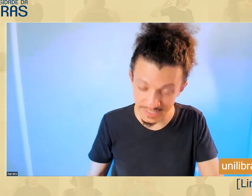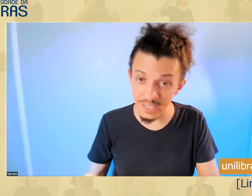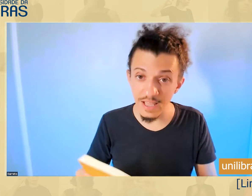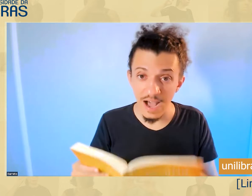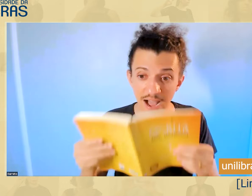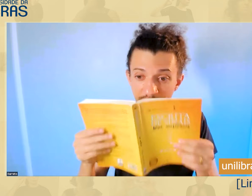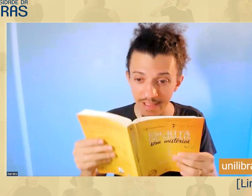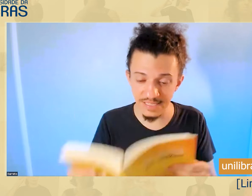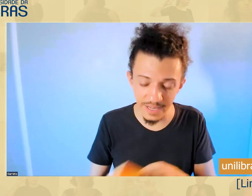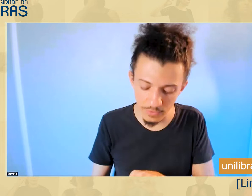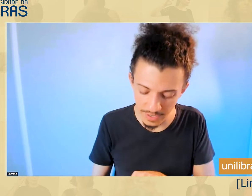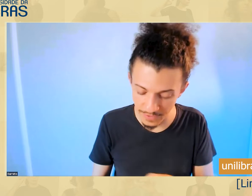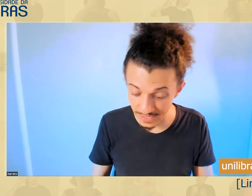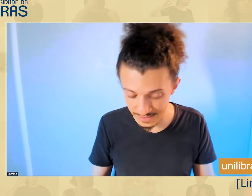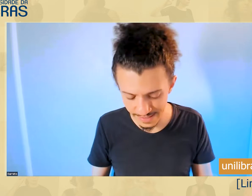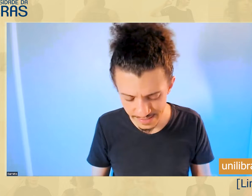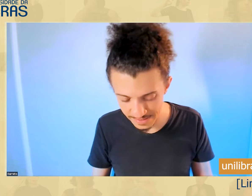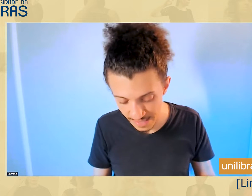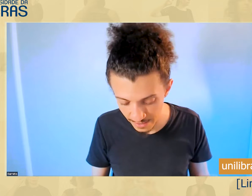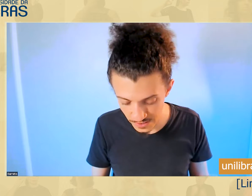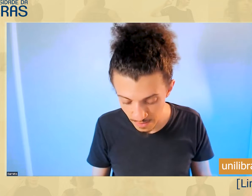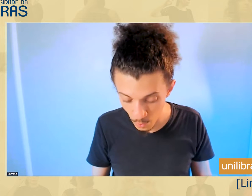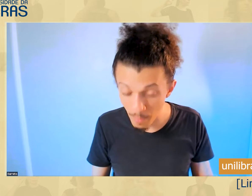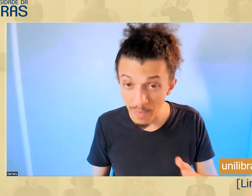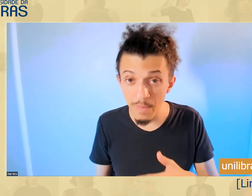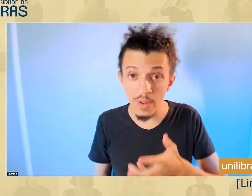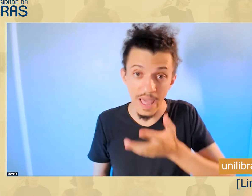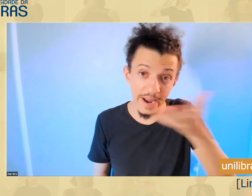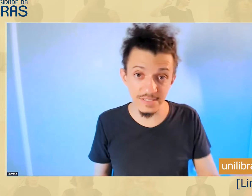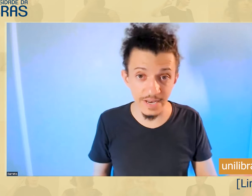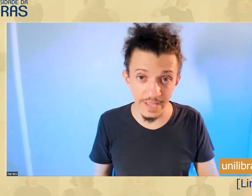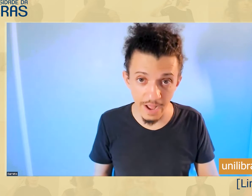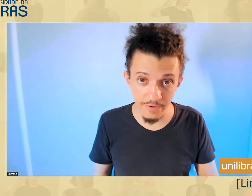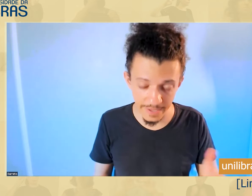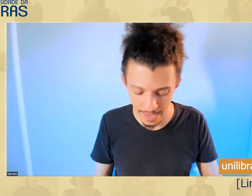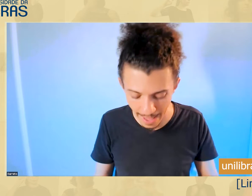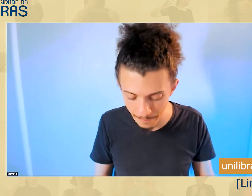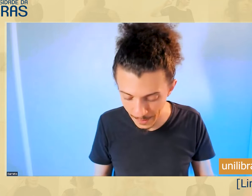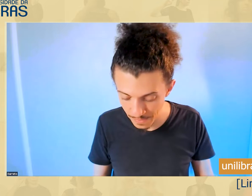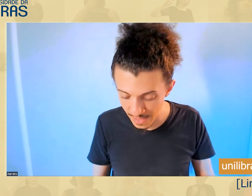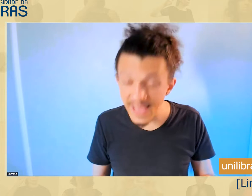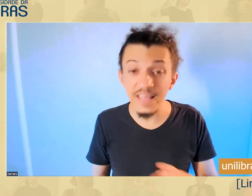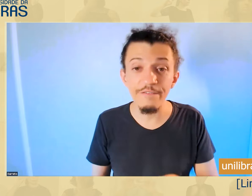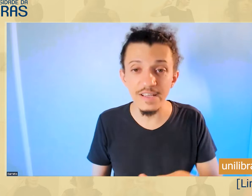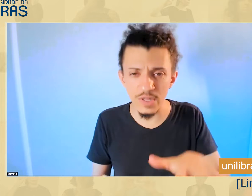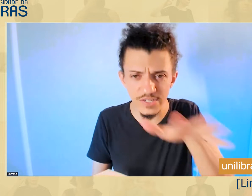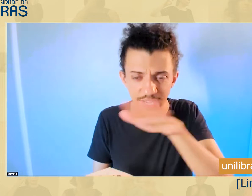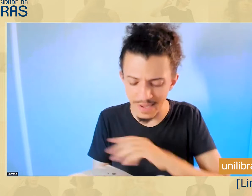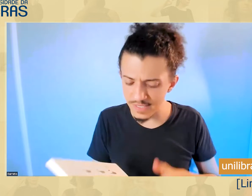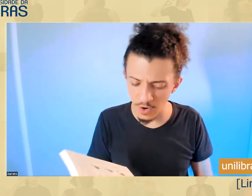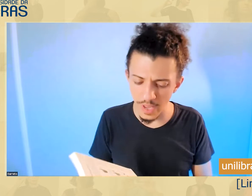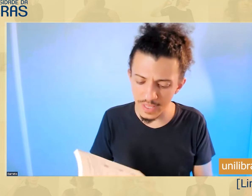foi fazer a escrita do livro, a escrita de Sinais Sem Mistérios, como meu irmão era designer gráfico naquela época, ele que fez